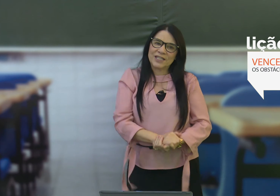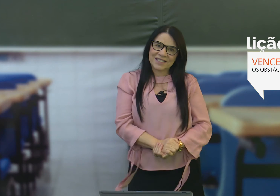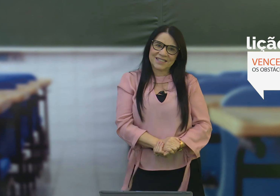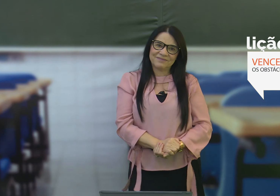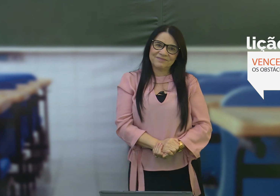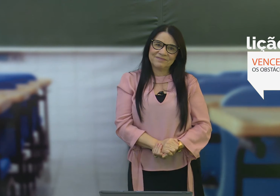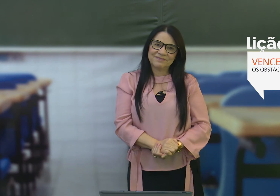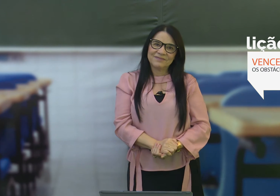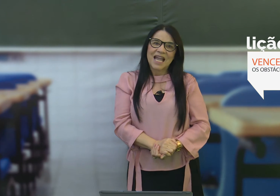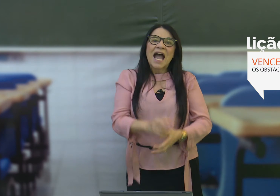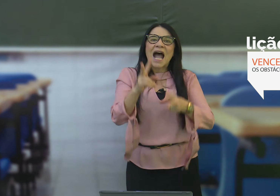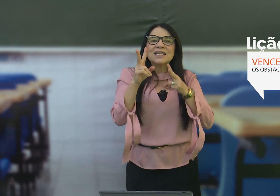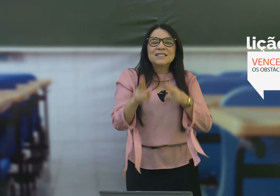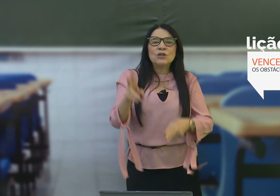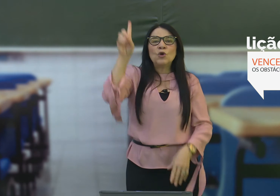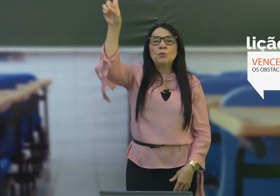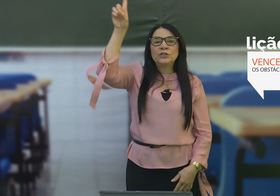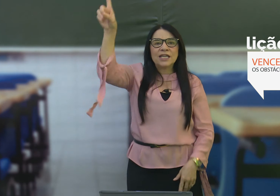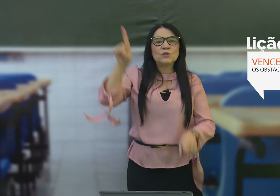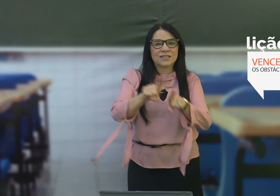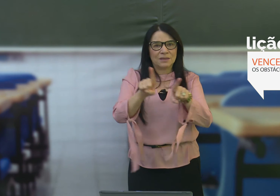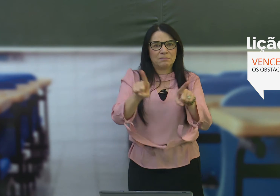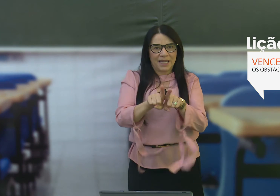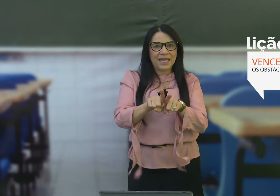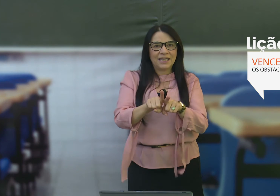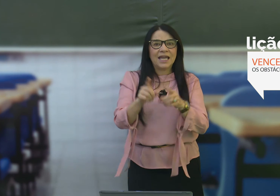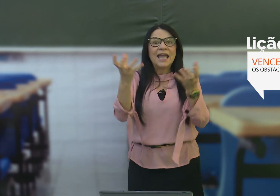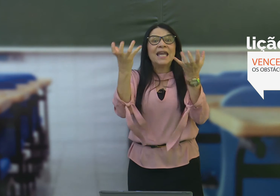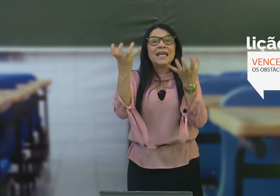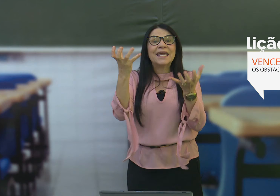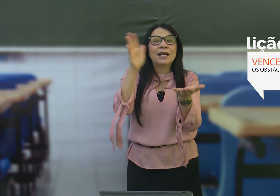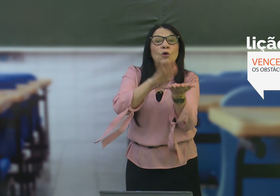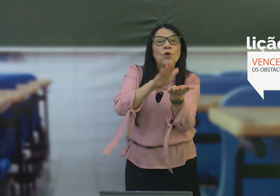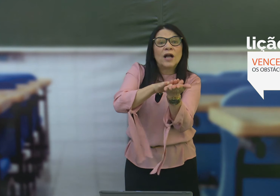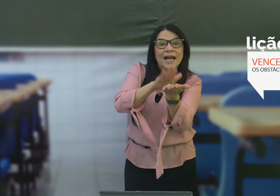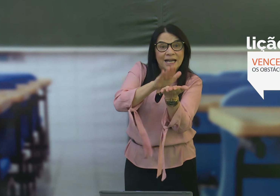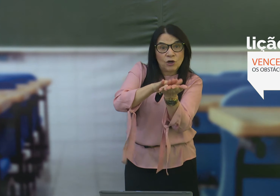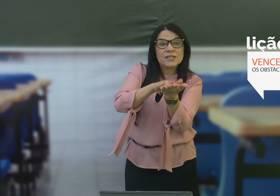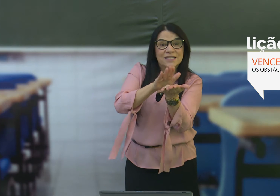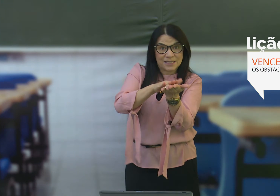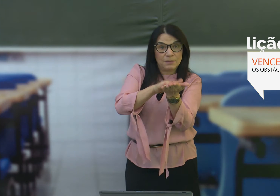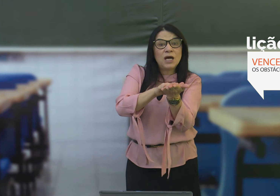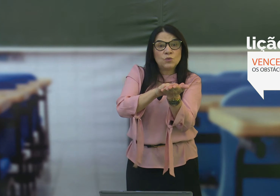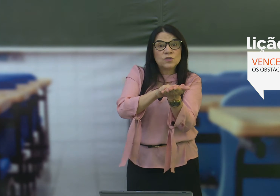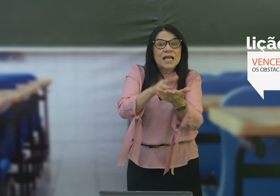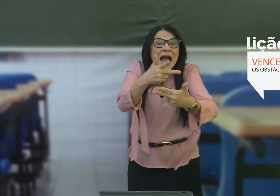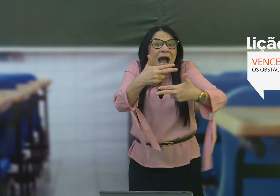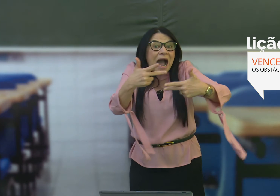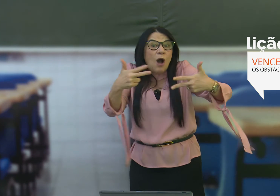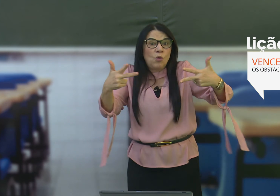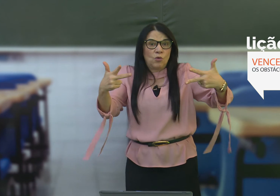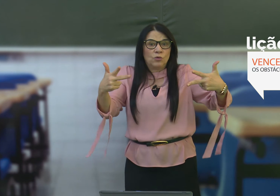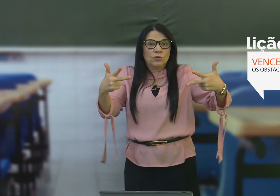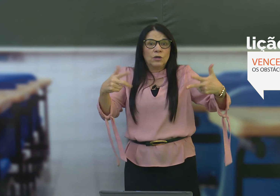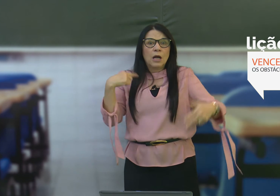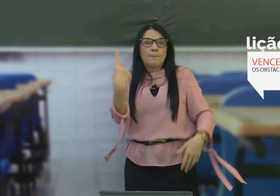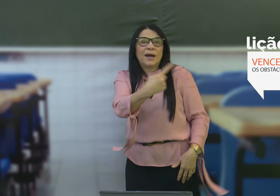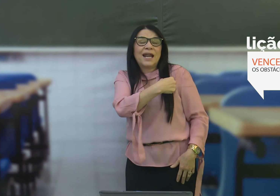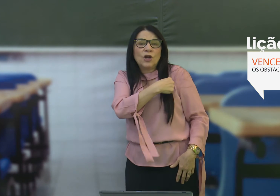corações. Assim como Deus também, Ele quer colocar nas nossas mãos algo para